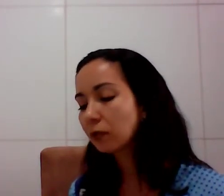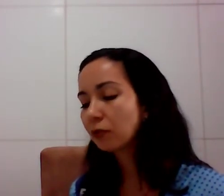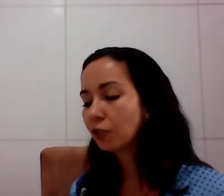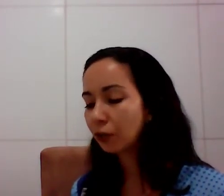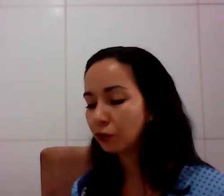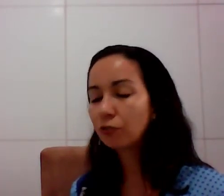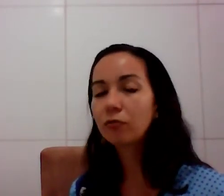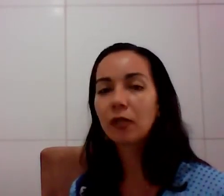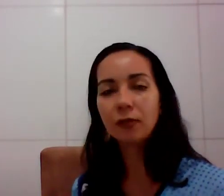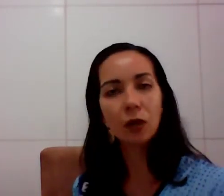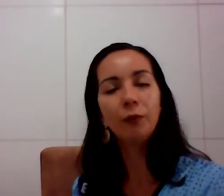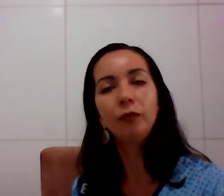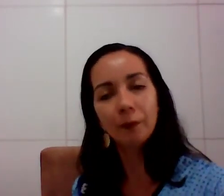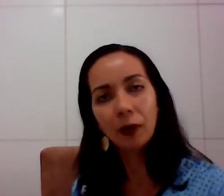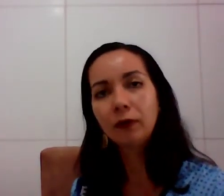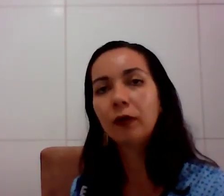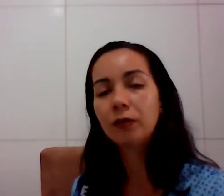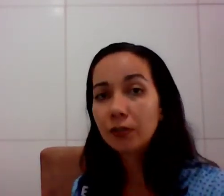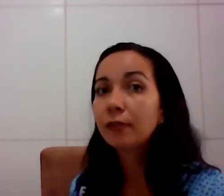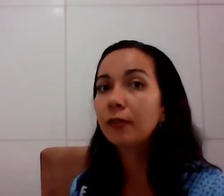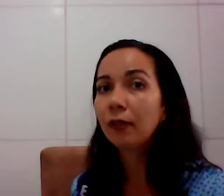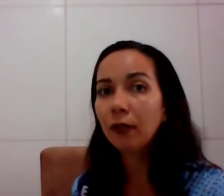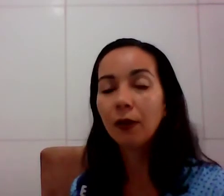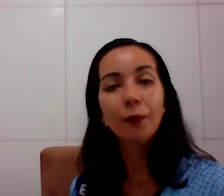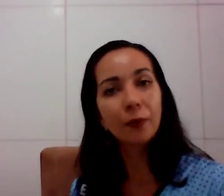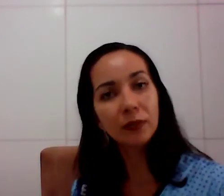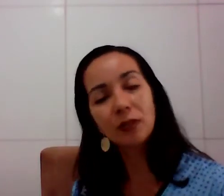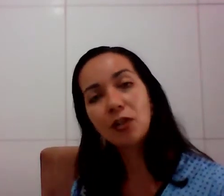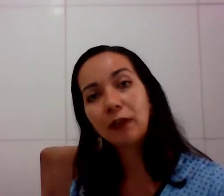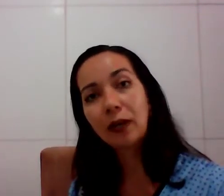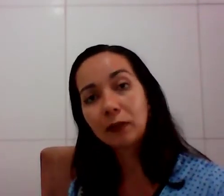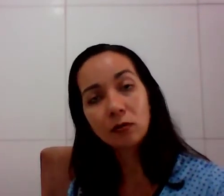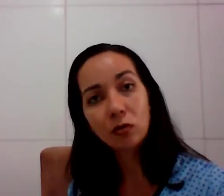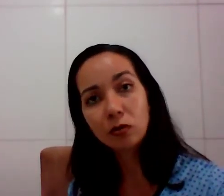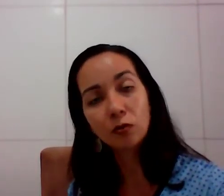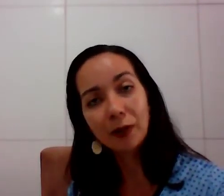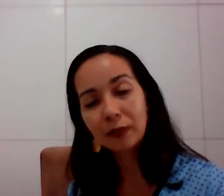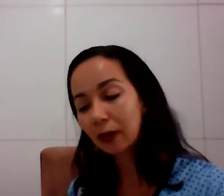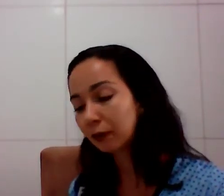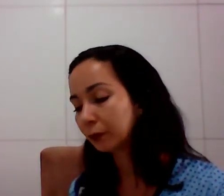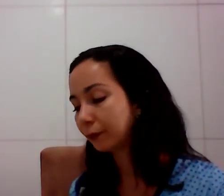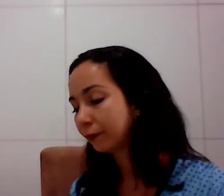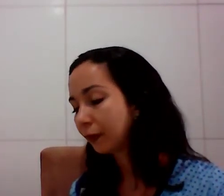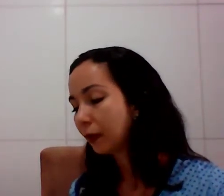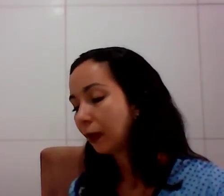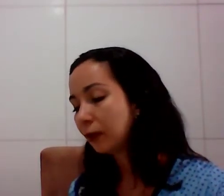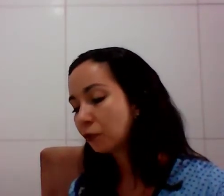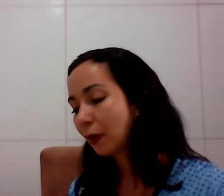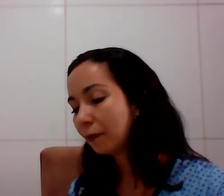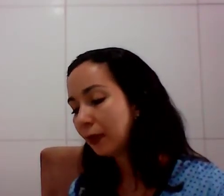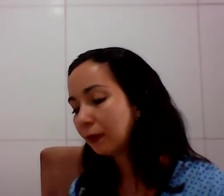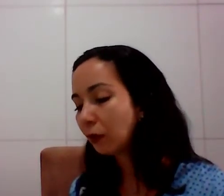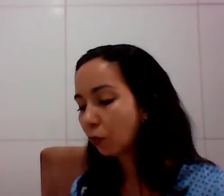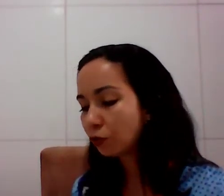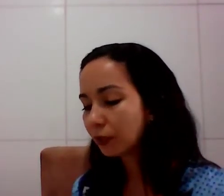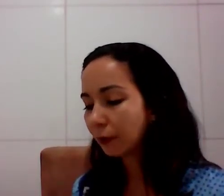esses registros, eles são muito importantes, sim, pois eles retratam as coisas do passado. Eles permitem hoje